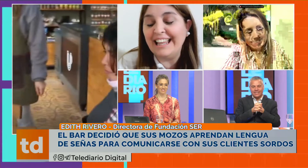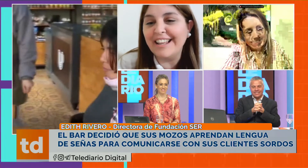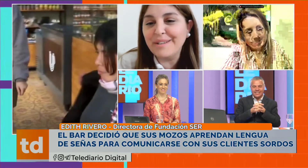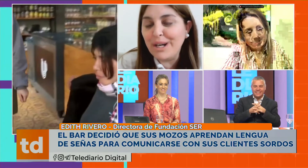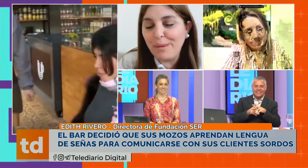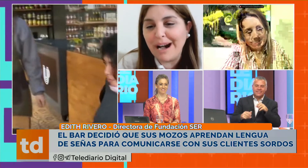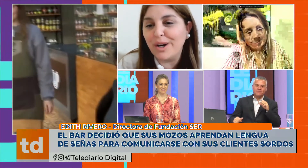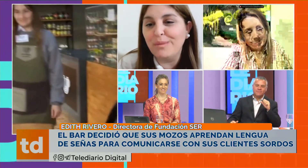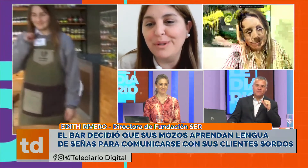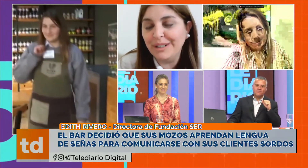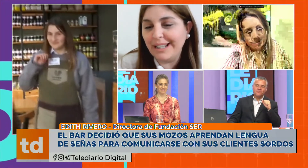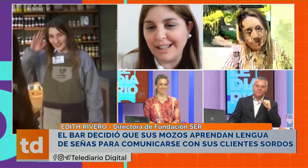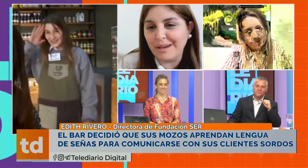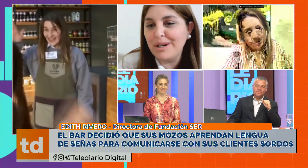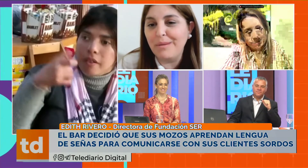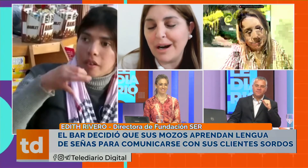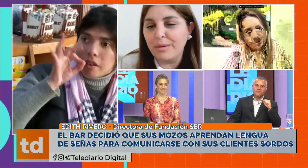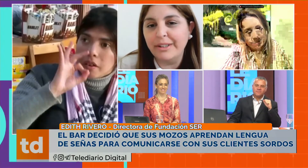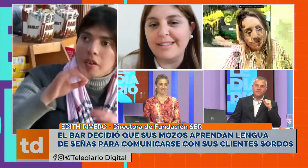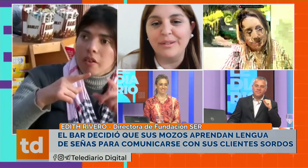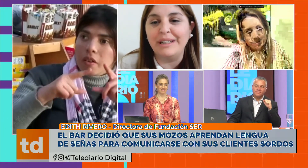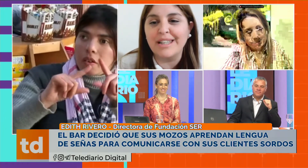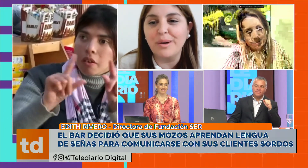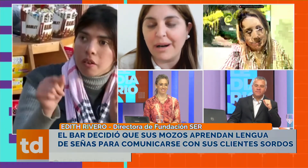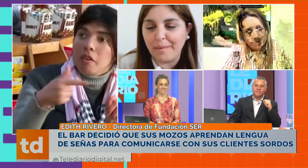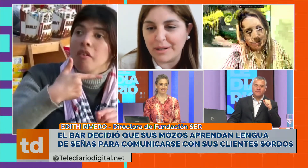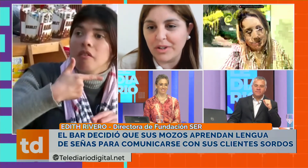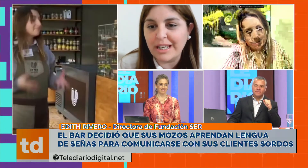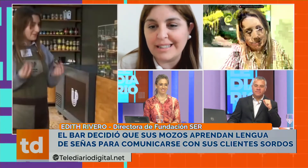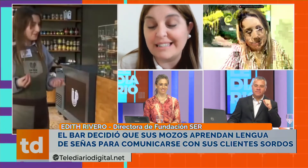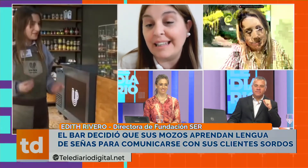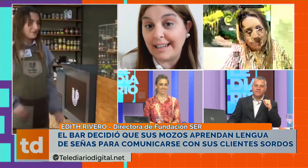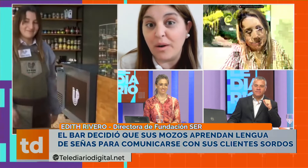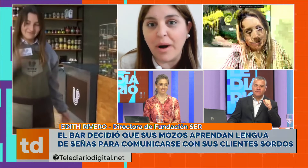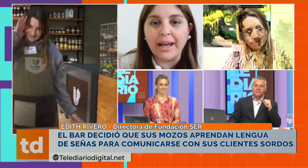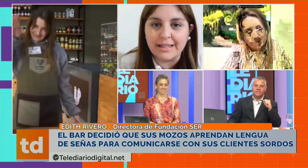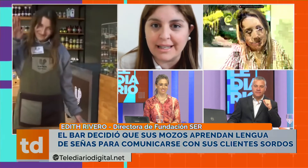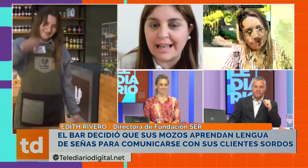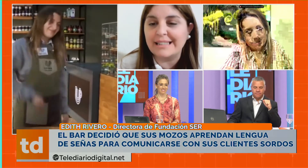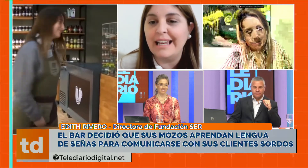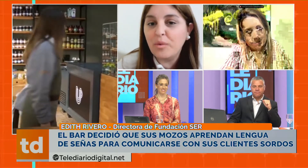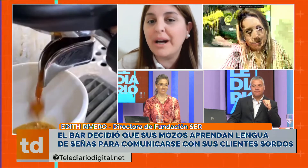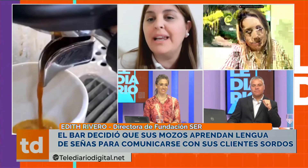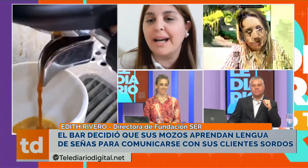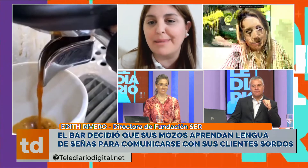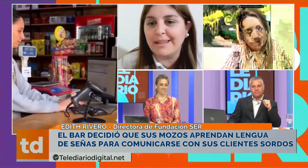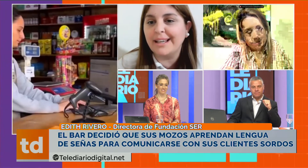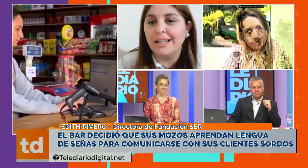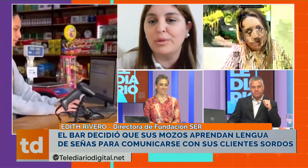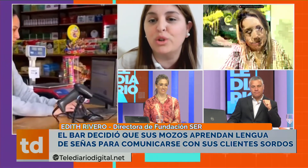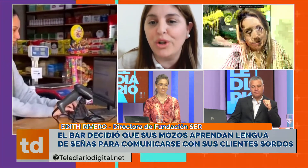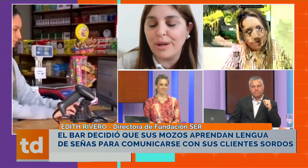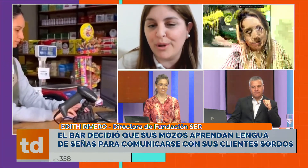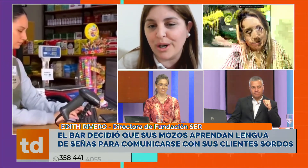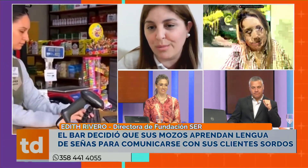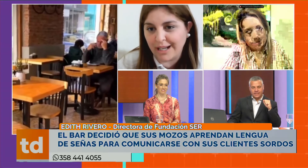es importante. El término más común, el término más común utilizado por las personas es este lenguaje de señas. El lenguaje es la capacidad que tenemos todos de